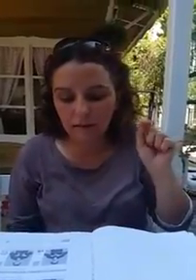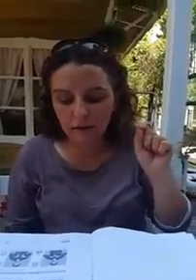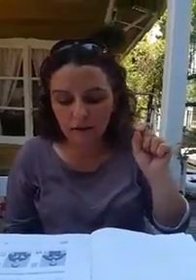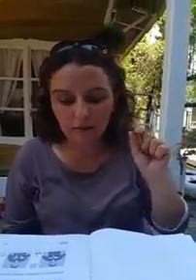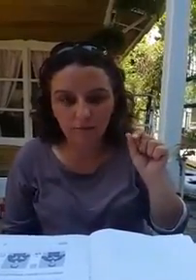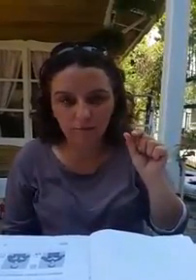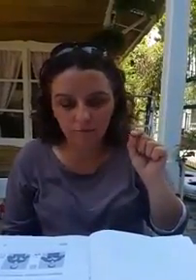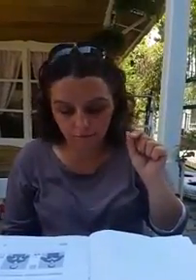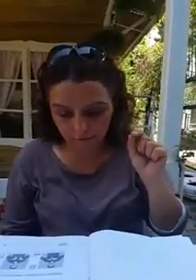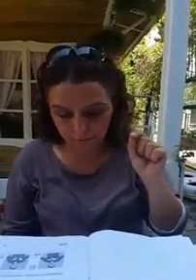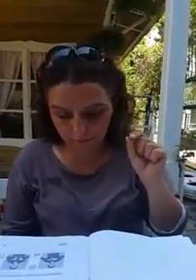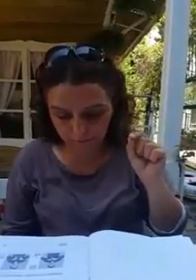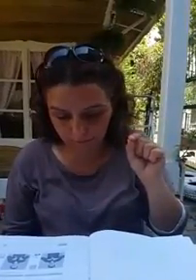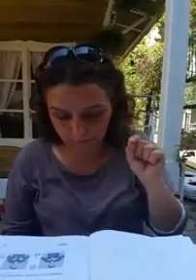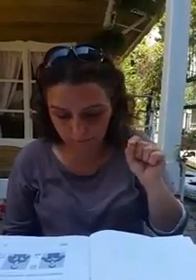satır.